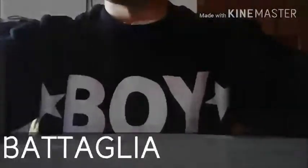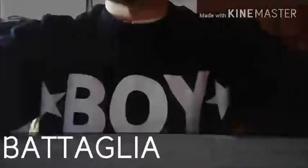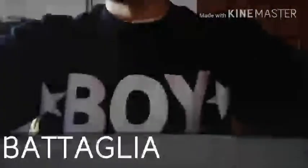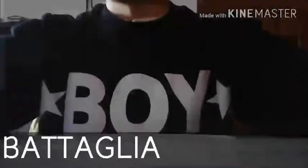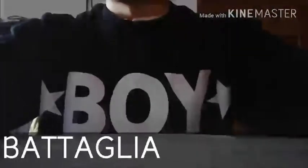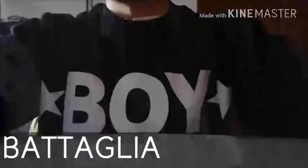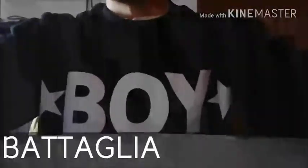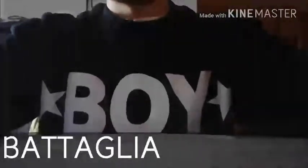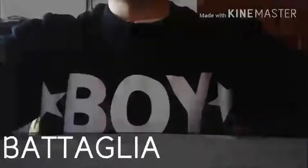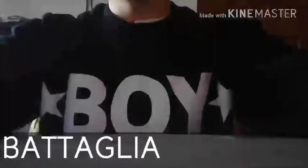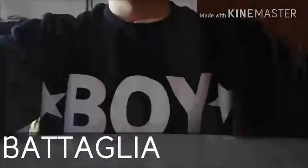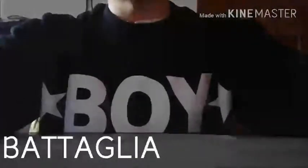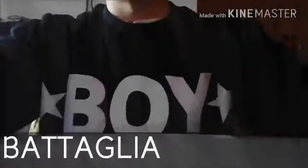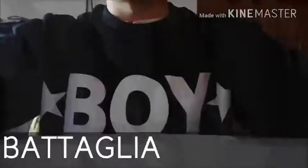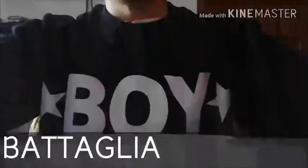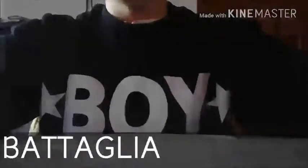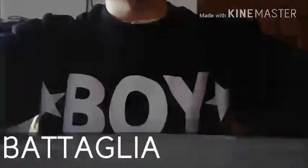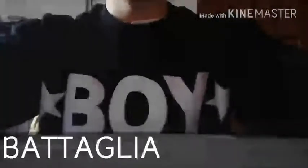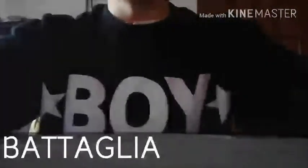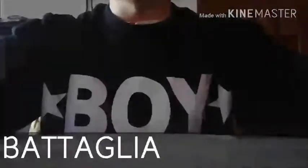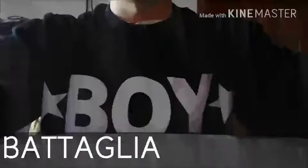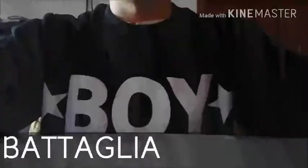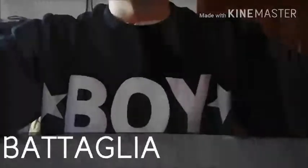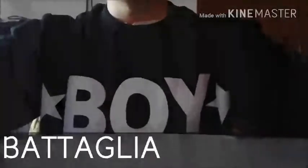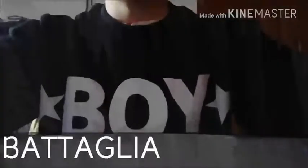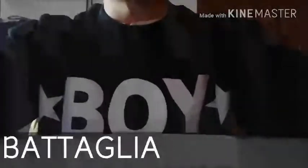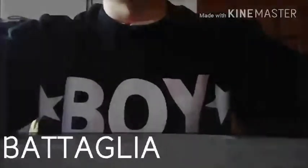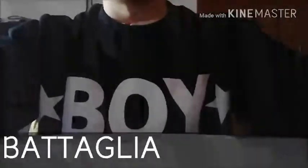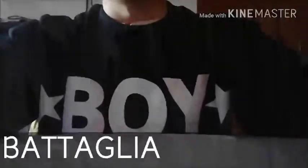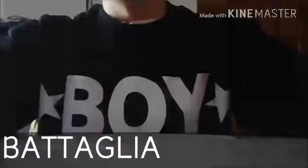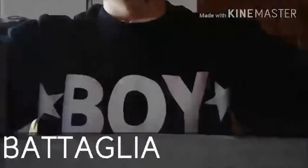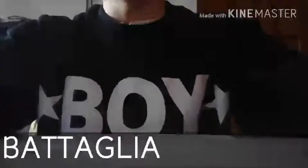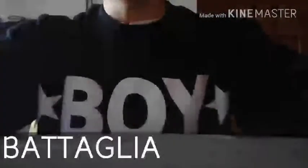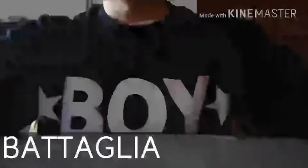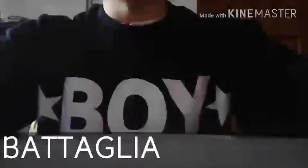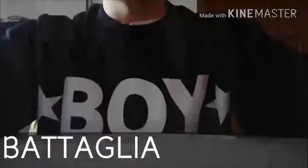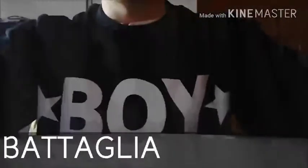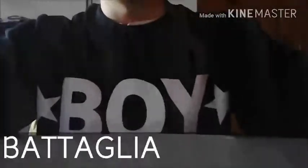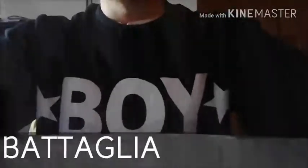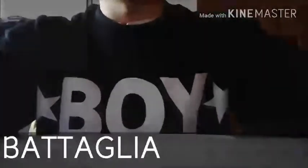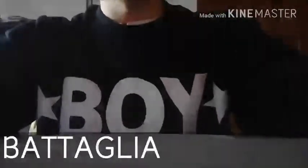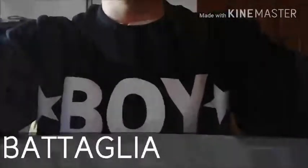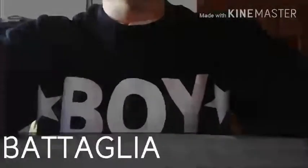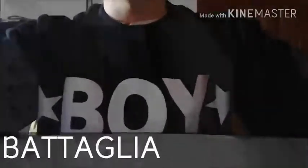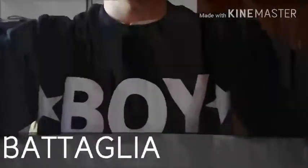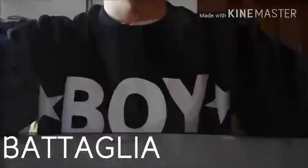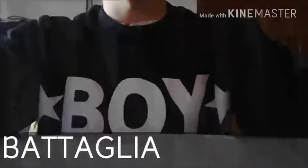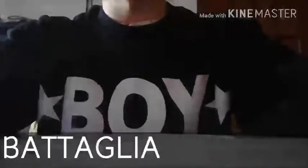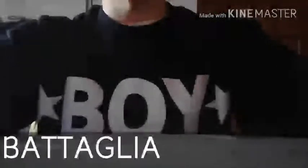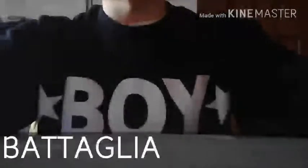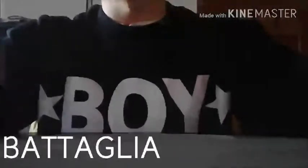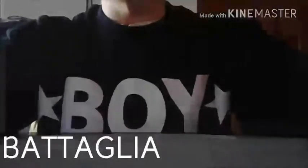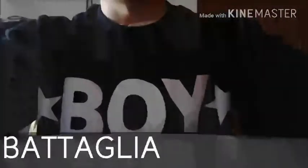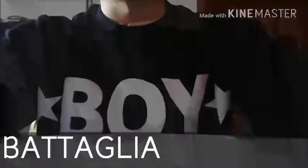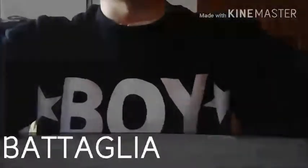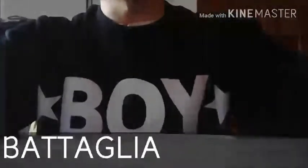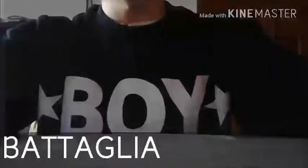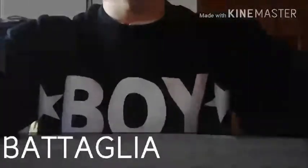e quindi parte lo scadere o perdere la testa che sa se parlare di battagliato dovete associare alla guerra ha parlato di